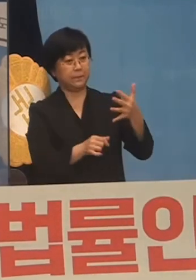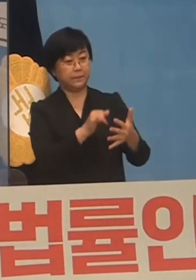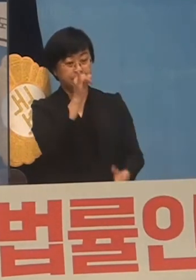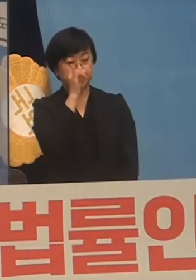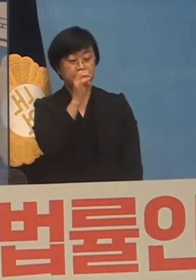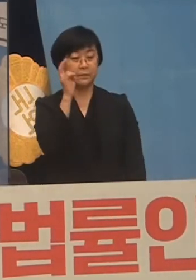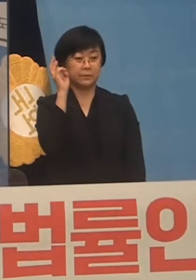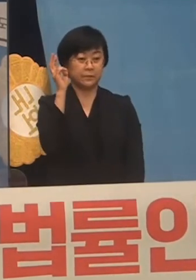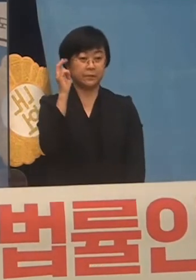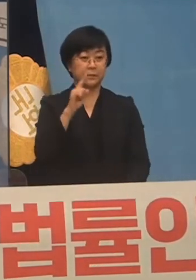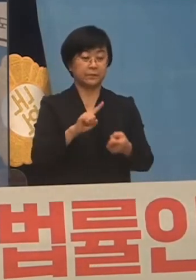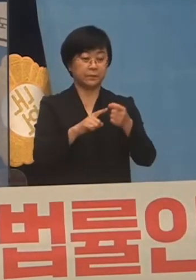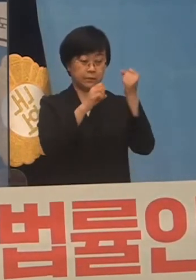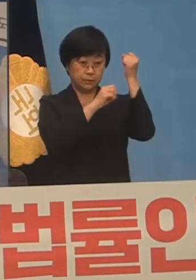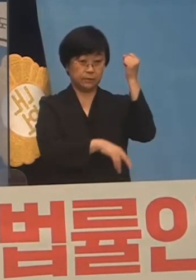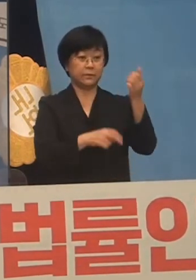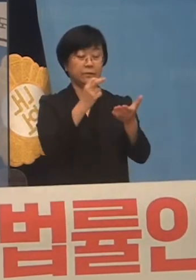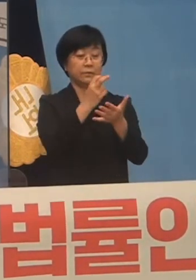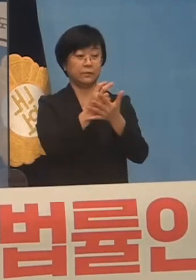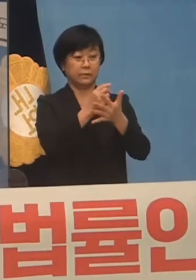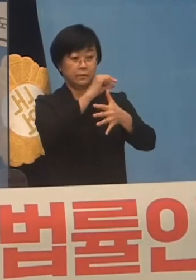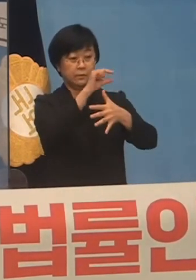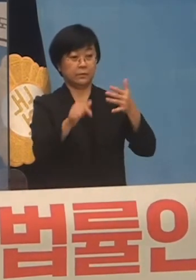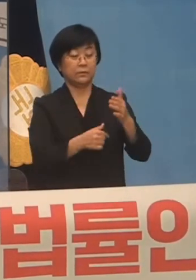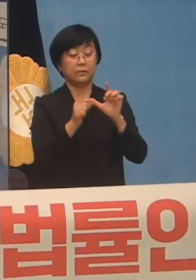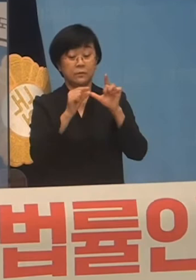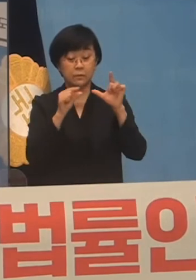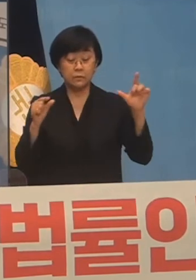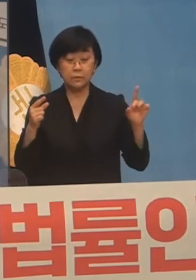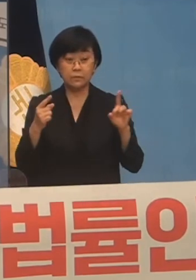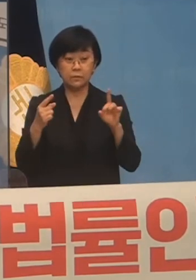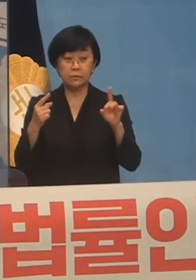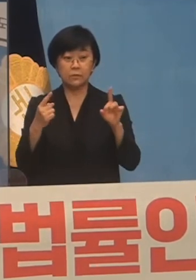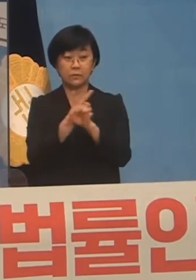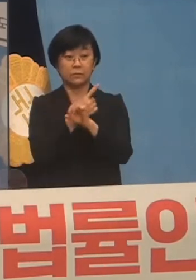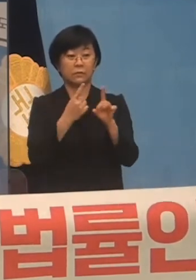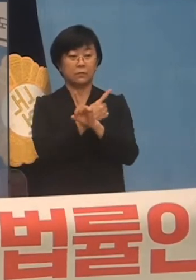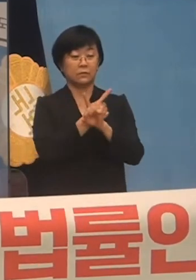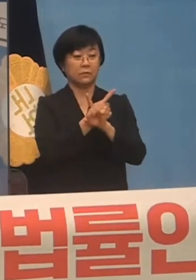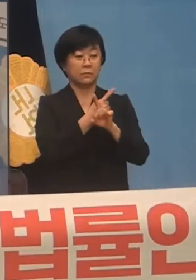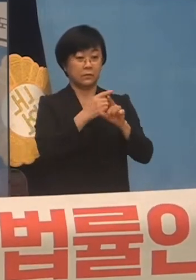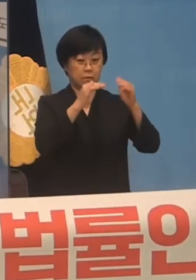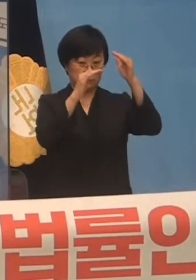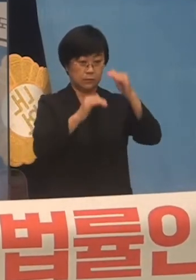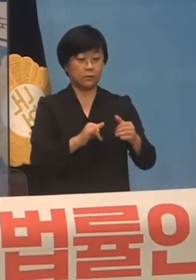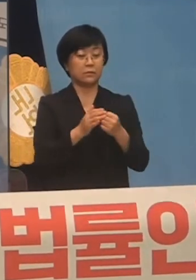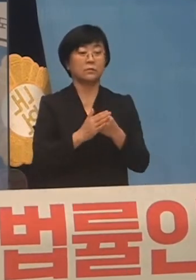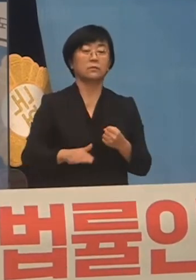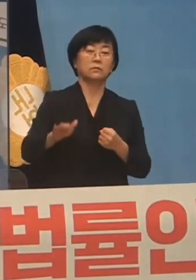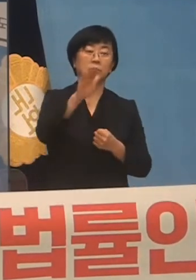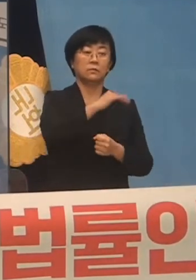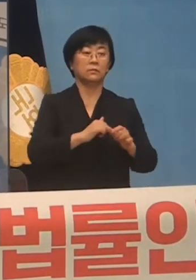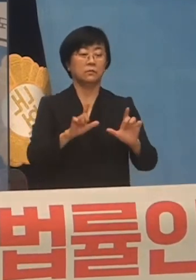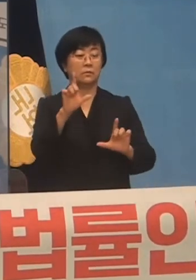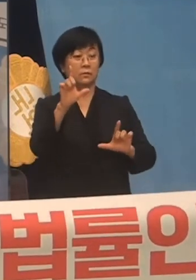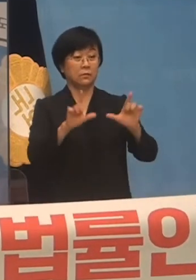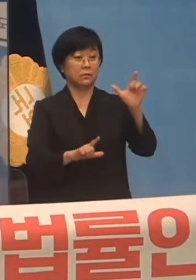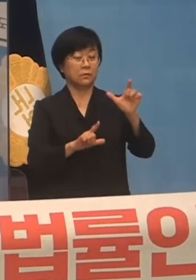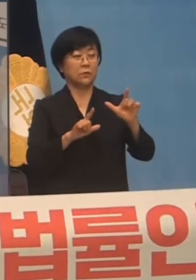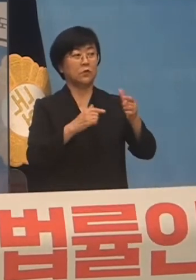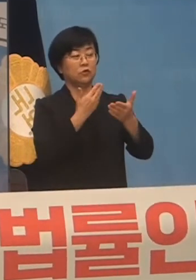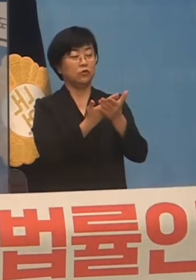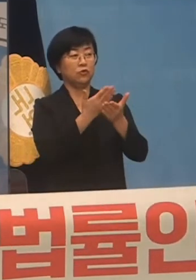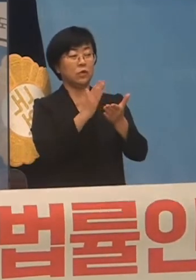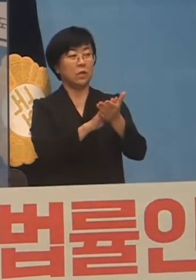있거나 혹은 기존에 있는 법안 중에 아주 극히 일부만을 수정하는 형태로 갖고 저희는 그러한 형태의 수리할